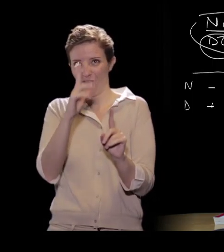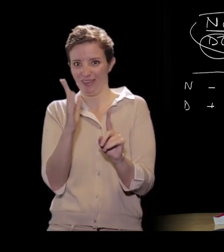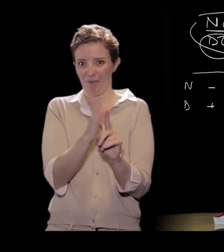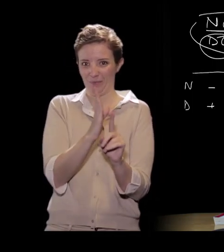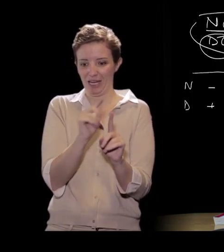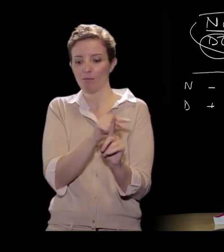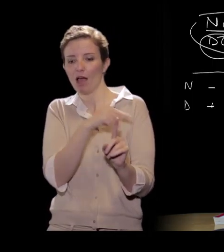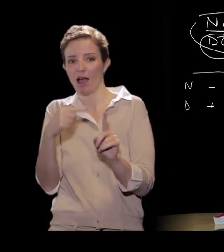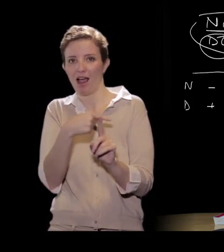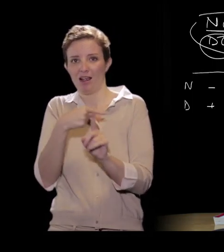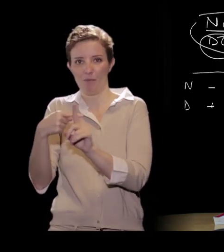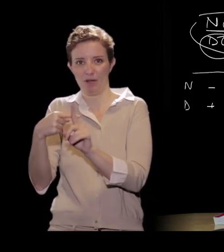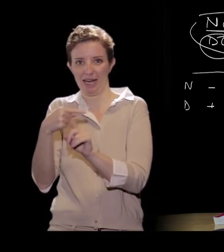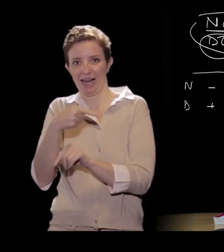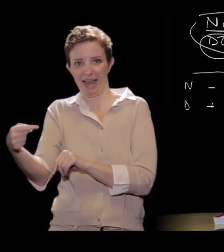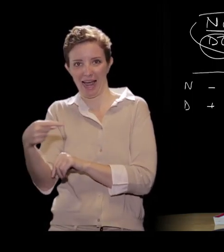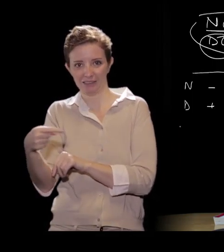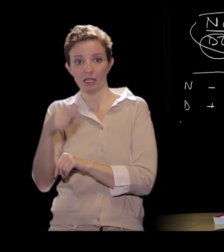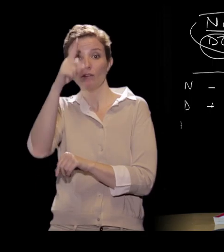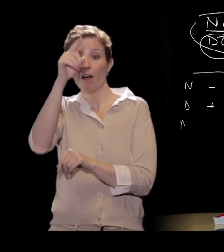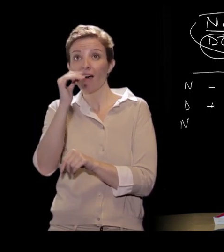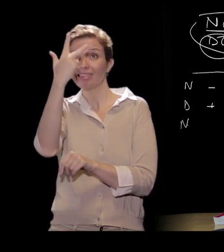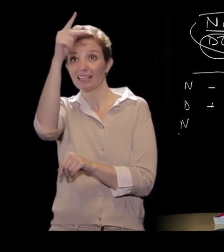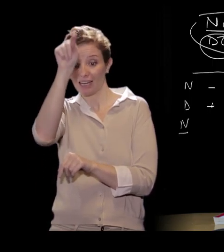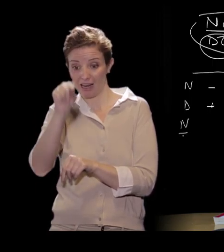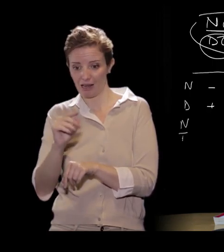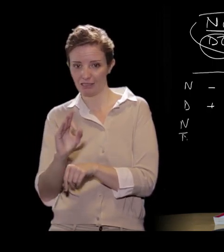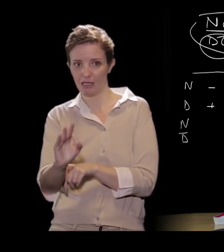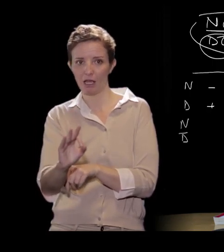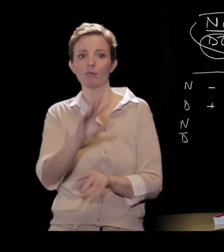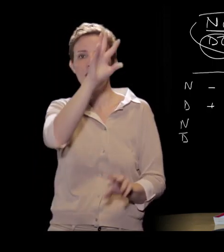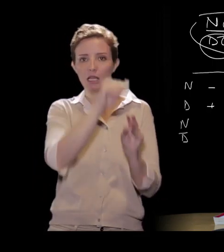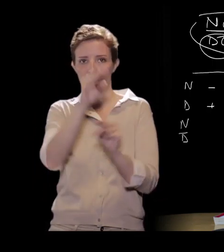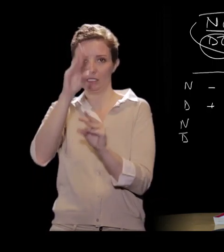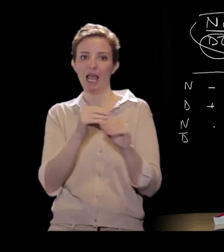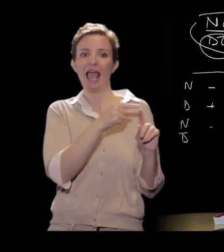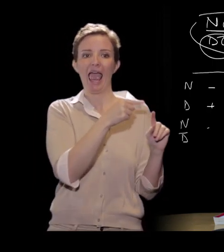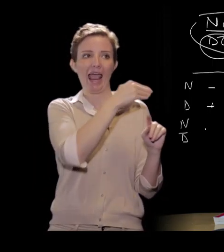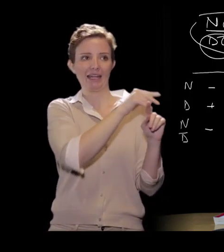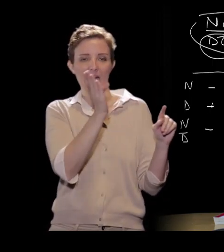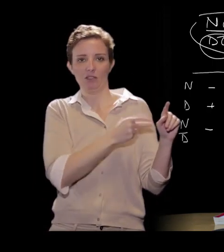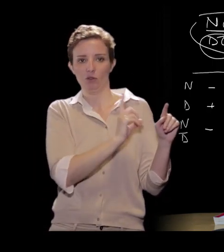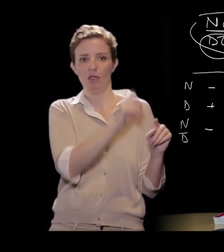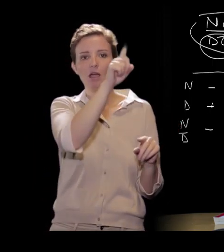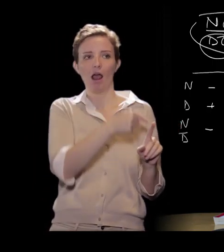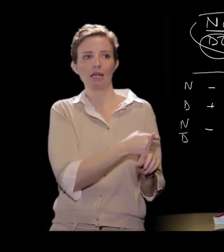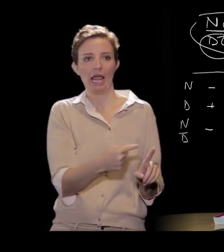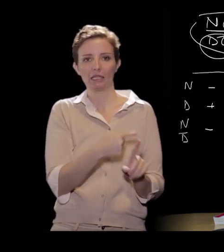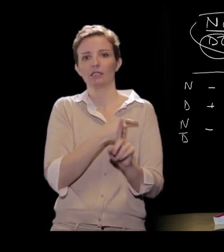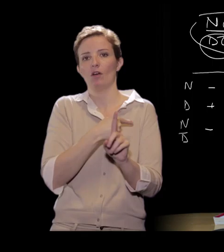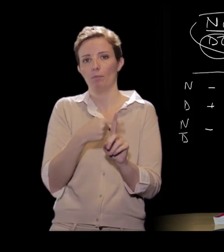corrispondenza di tre si annulla il denominatore lin segno del rapporto n sud quindi della this equazione fratta sarà negativo